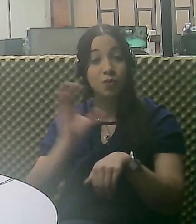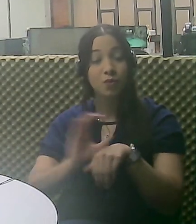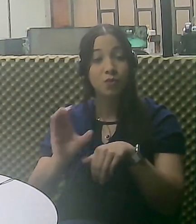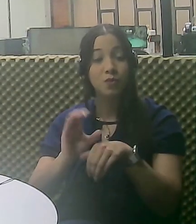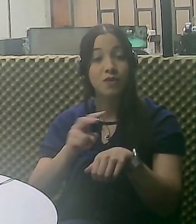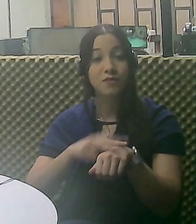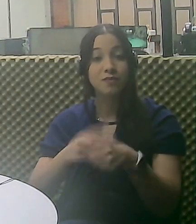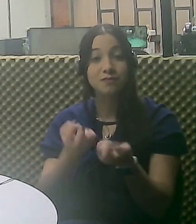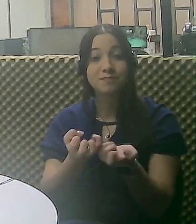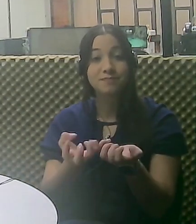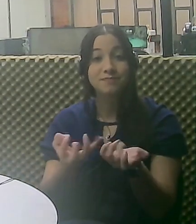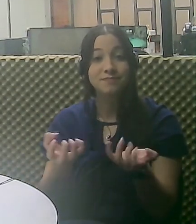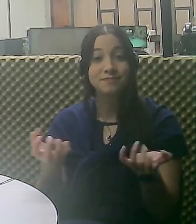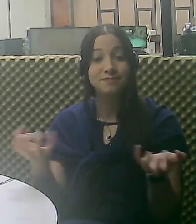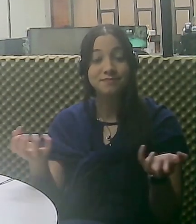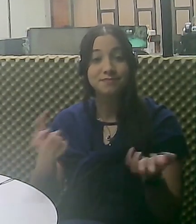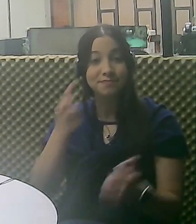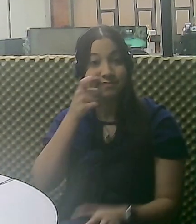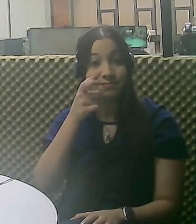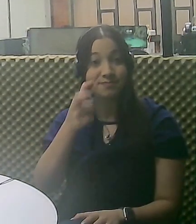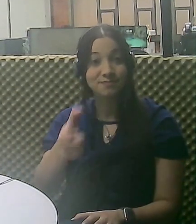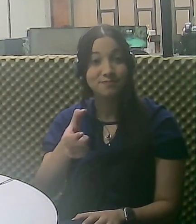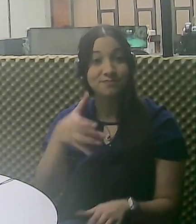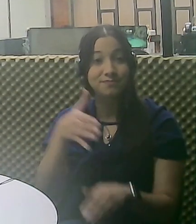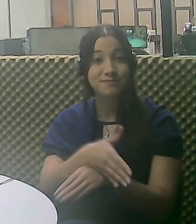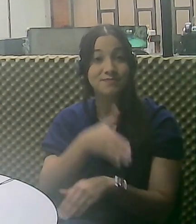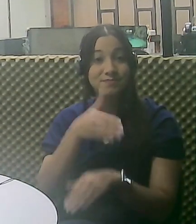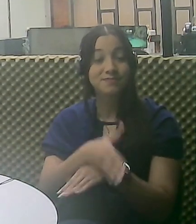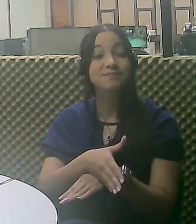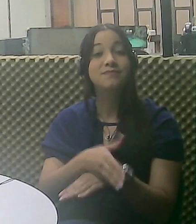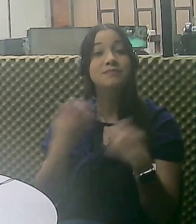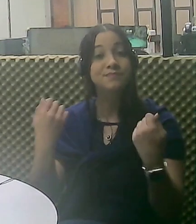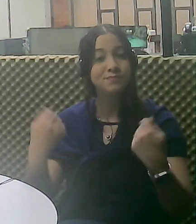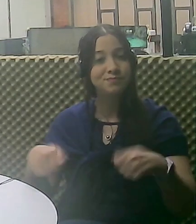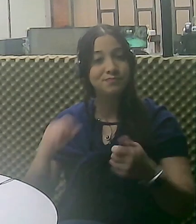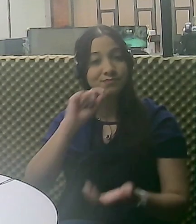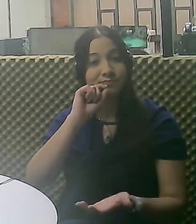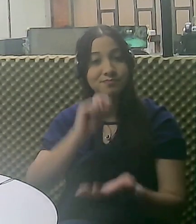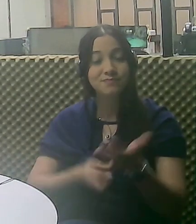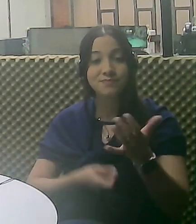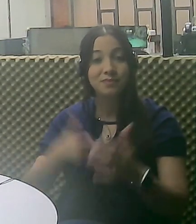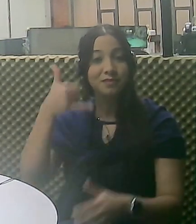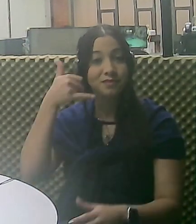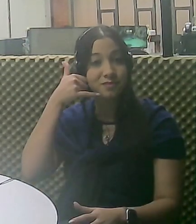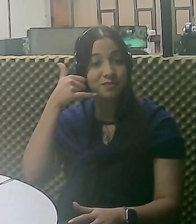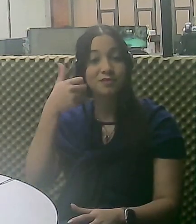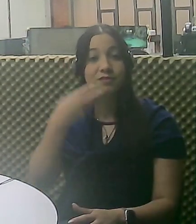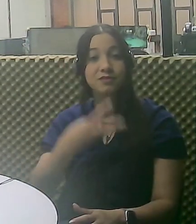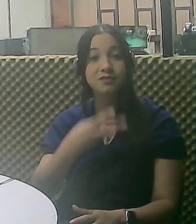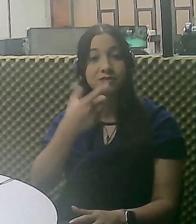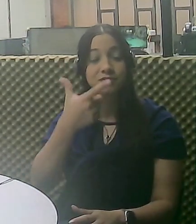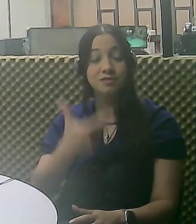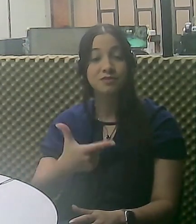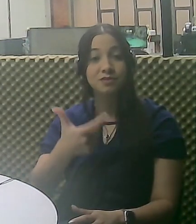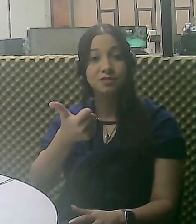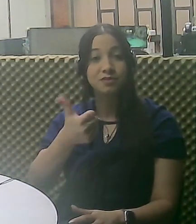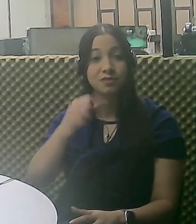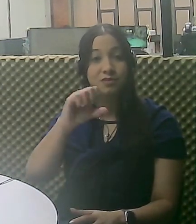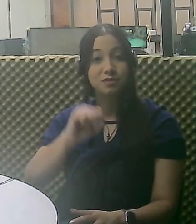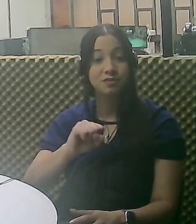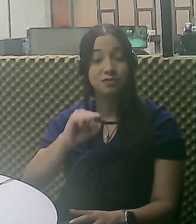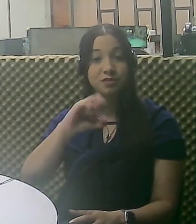de microverdes. Os interessados em participar devem se inscrever pelo telefone